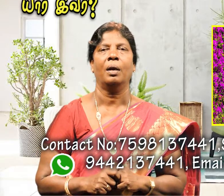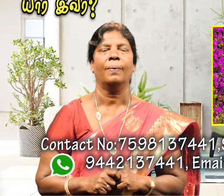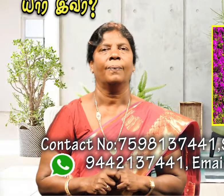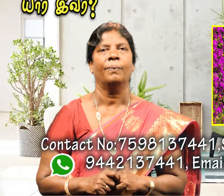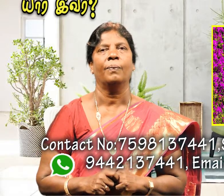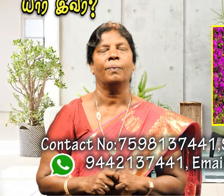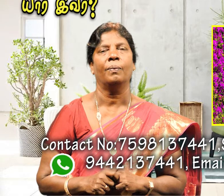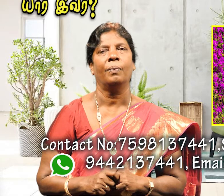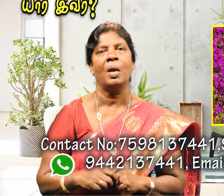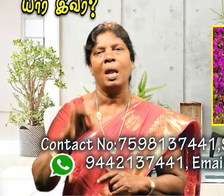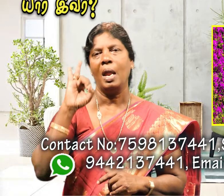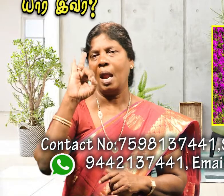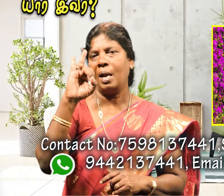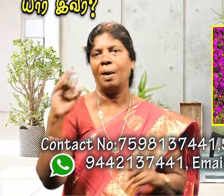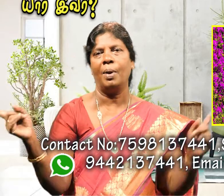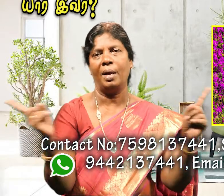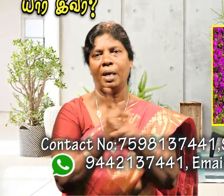என்கிற புத்தகத்தில்